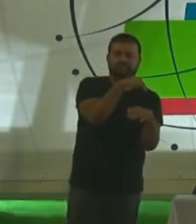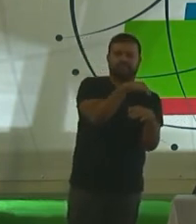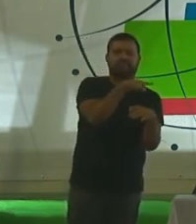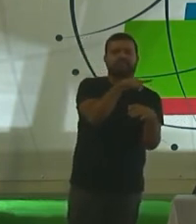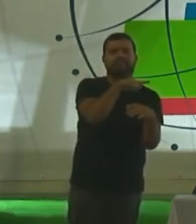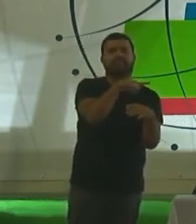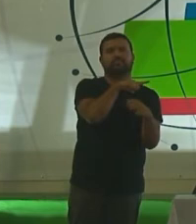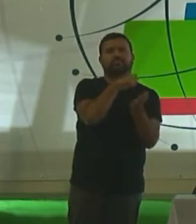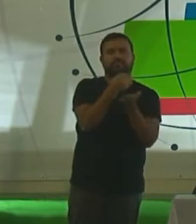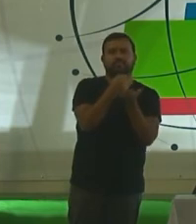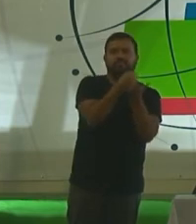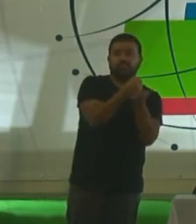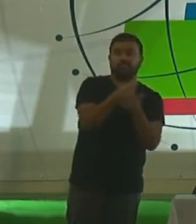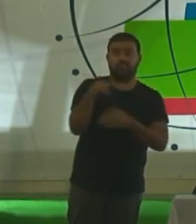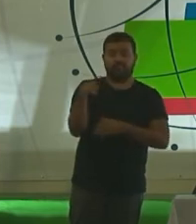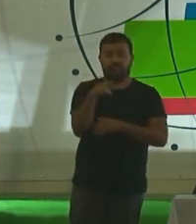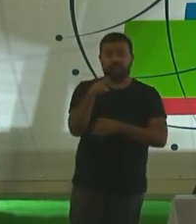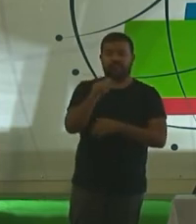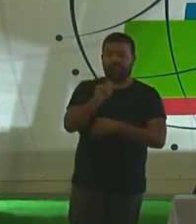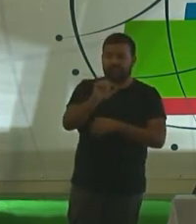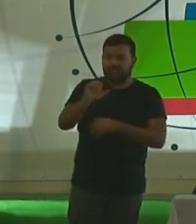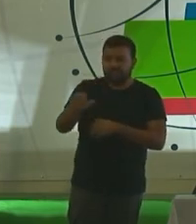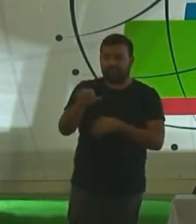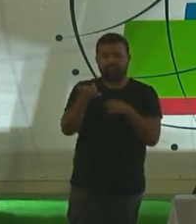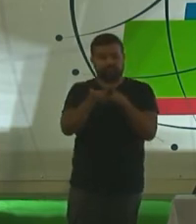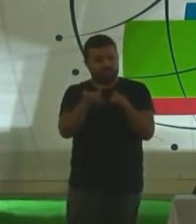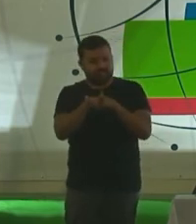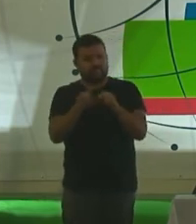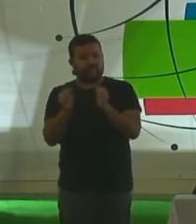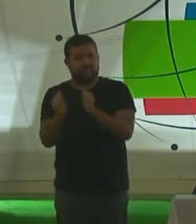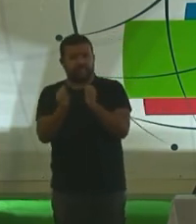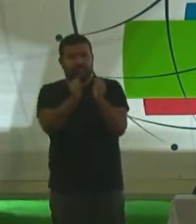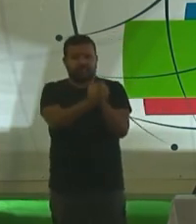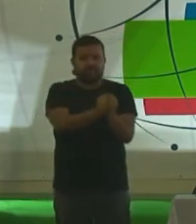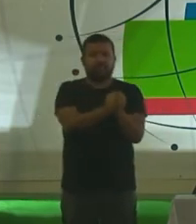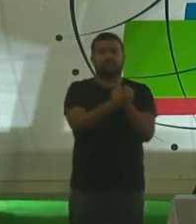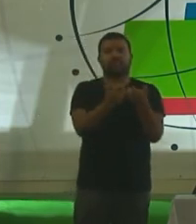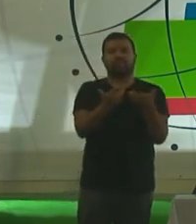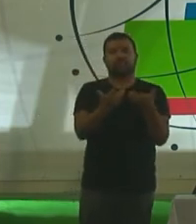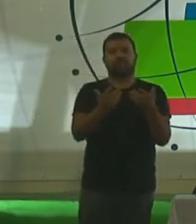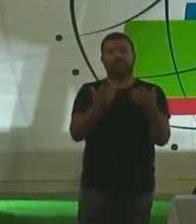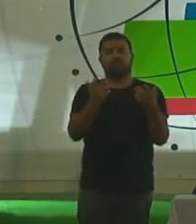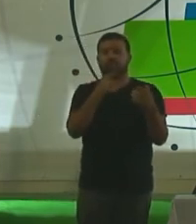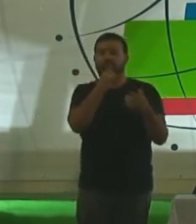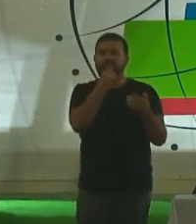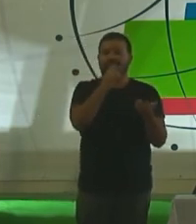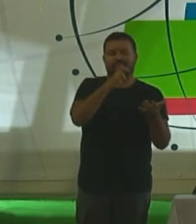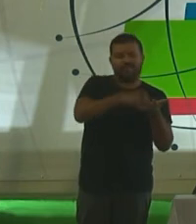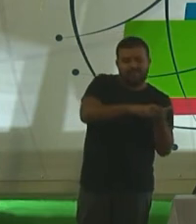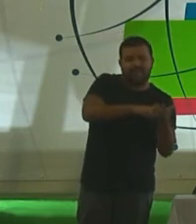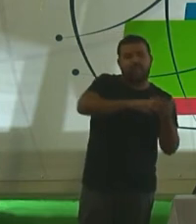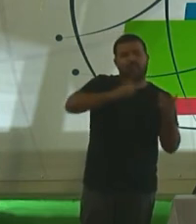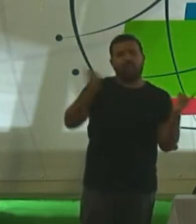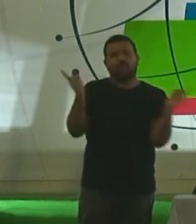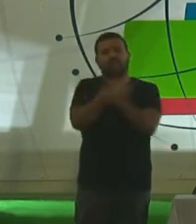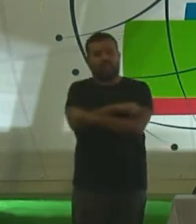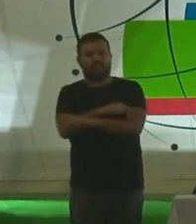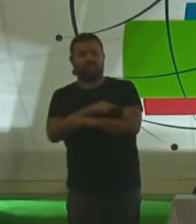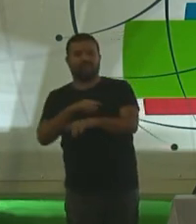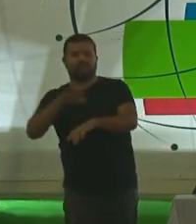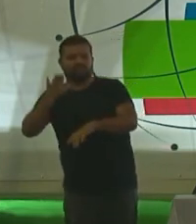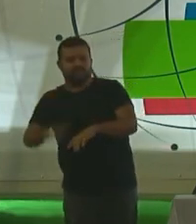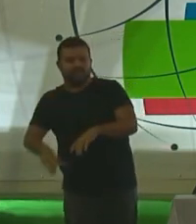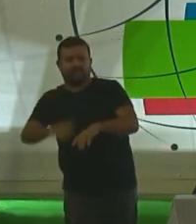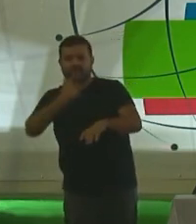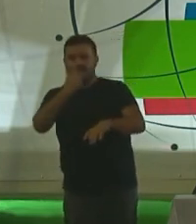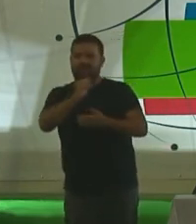um apoio de um professor de atendimento educacional especializado, né, no contraturno, para que possa complementar